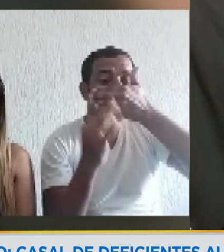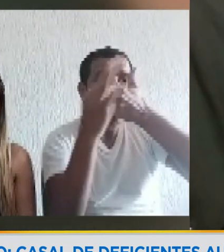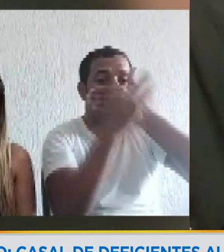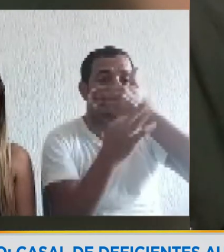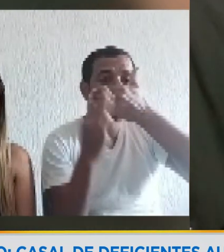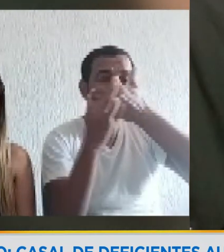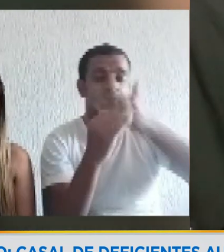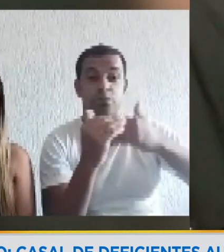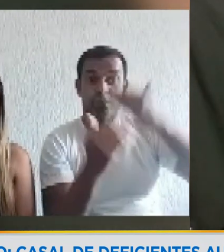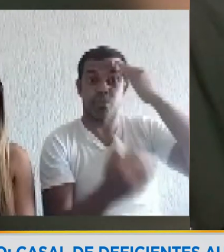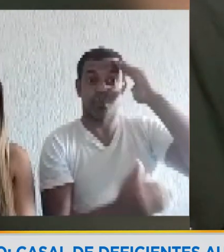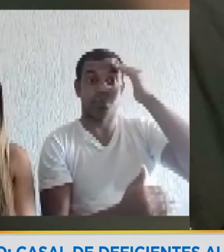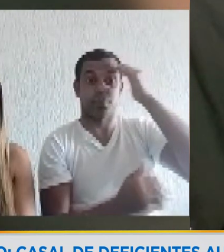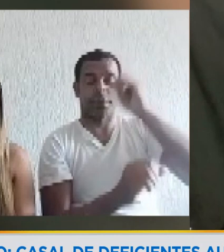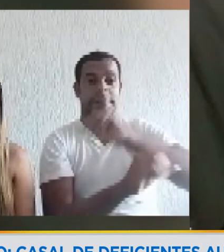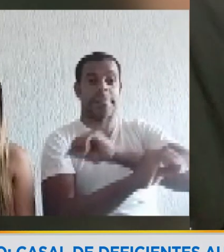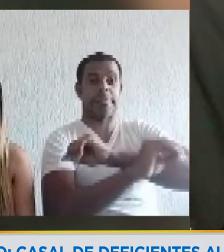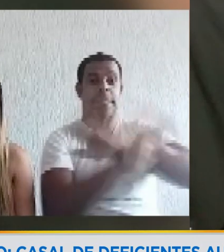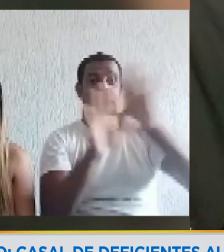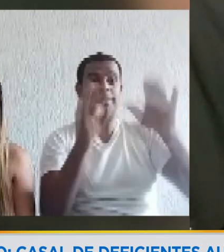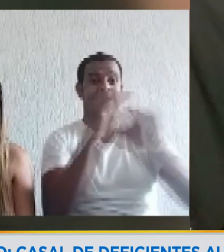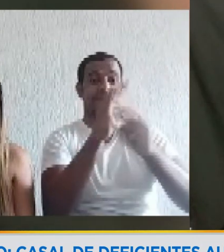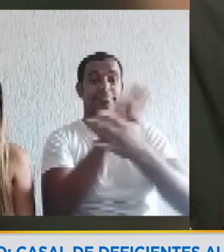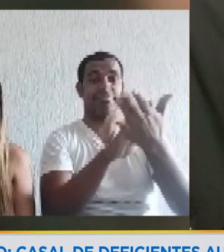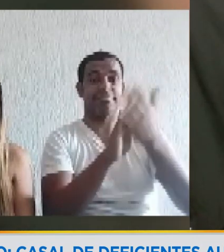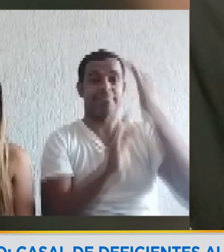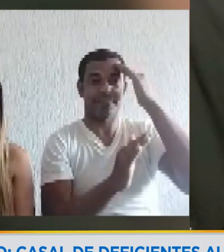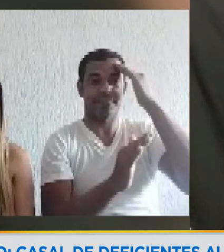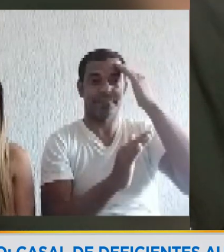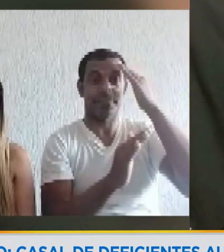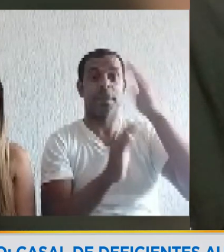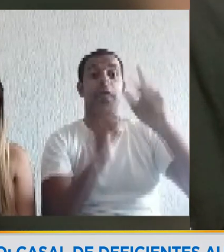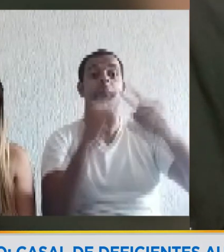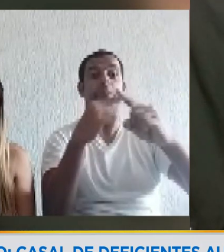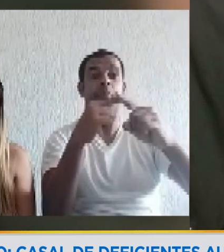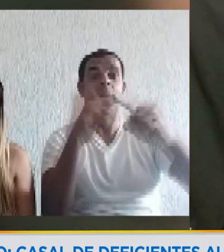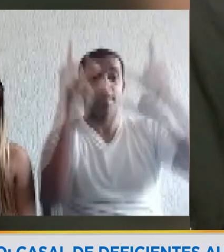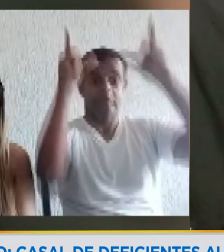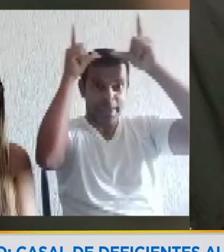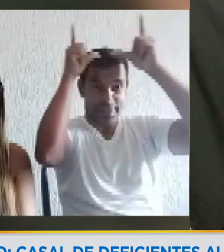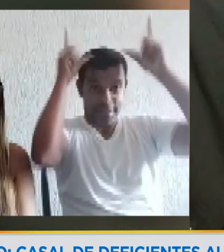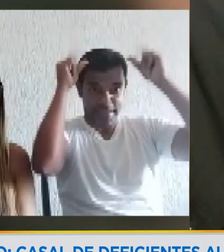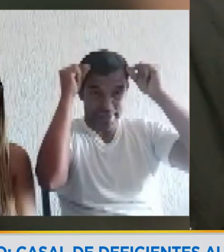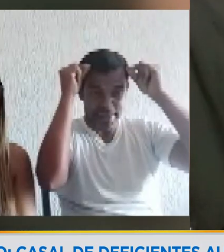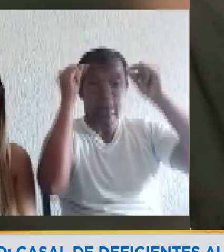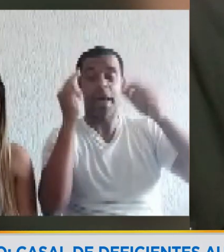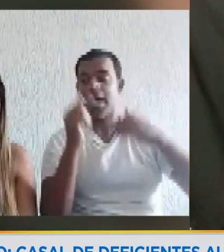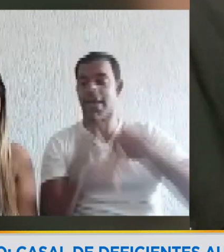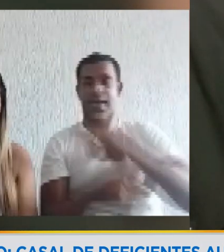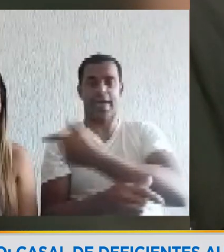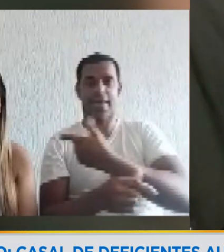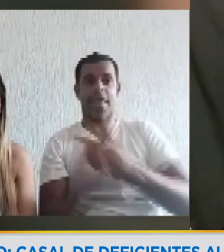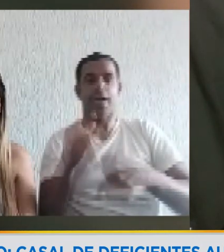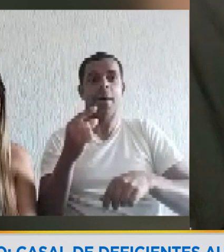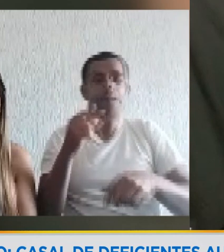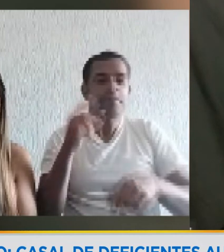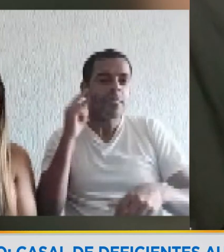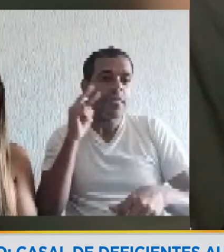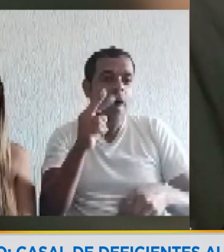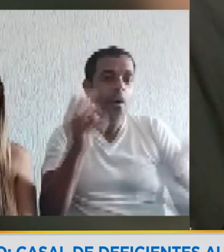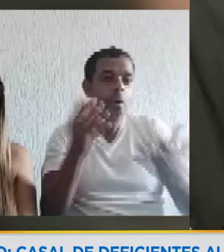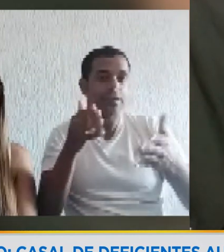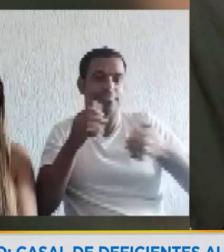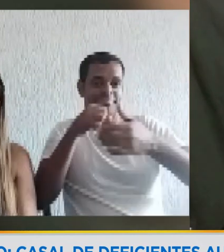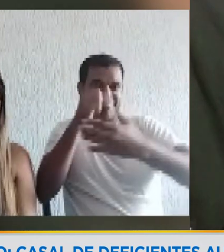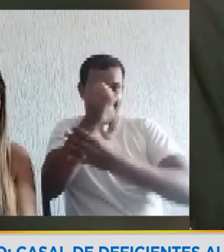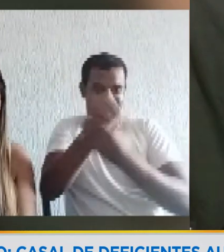ver as expressões, a boca também, né, que muitos deles fazem a leitura labial e consegue ter uma comunicação melhor.